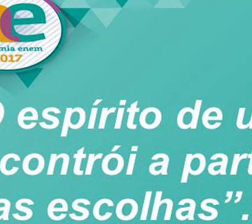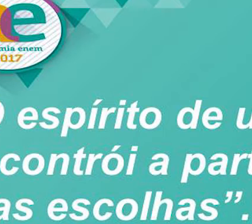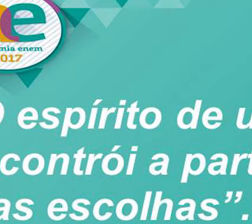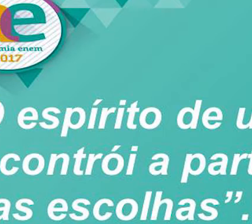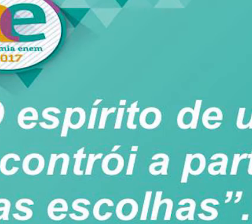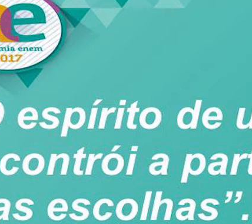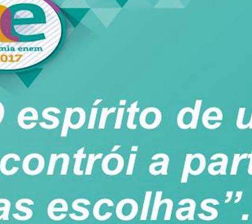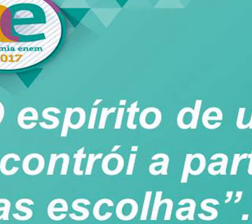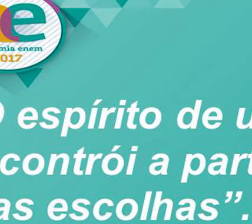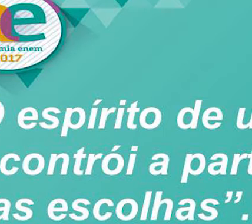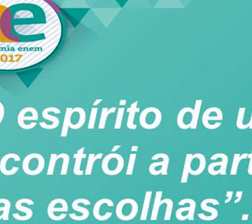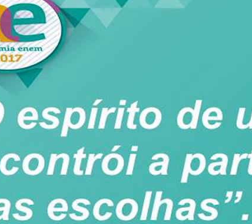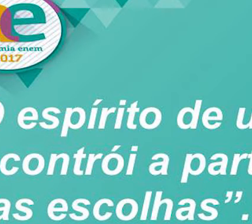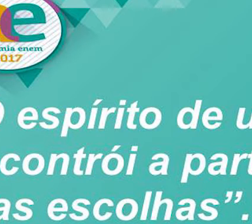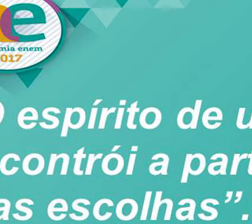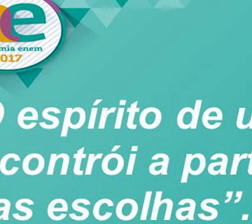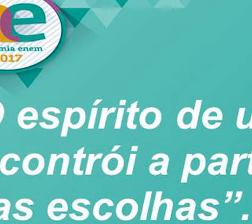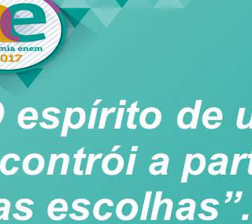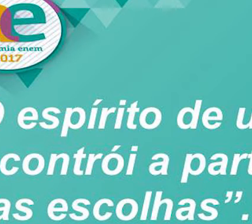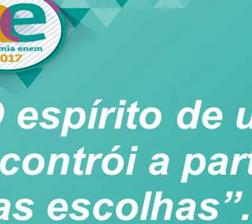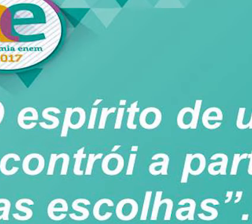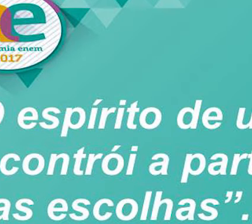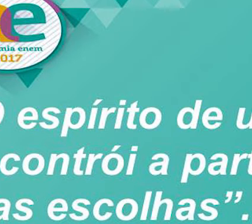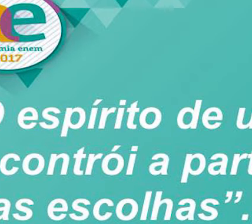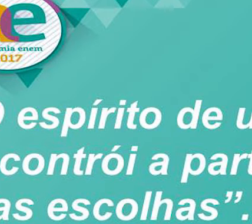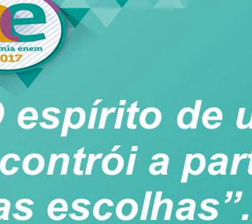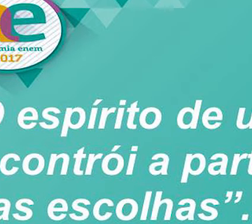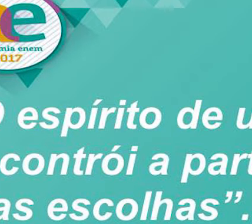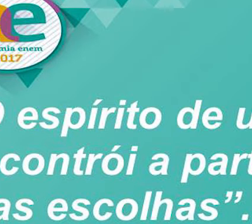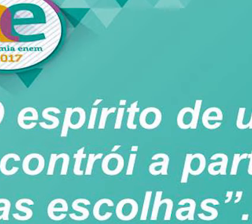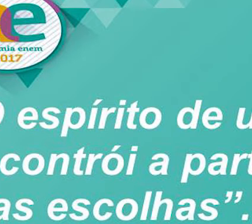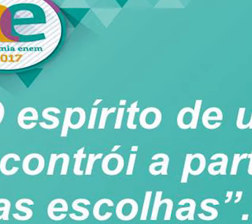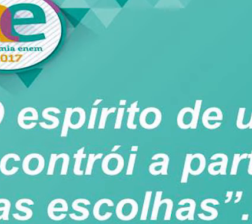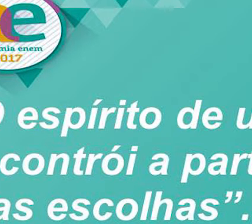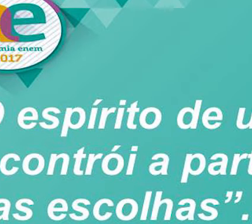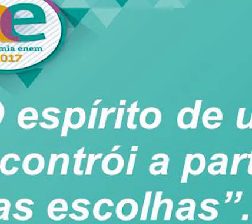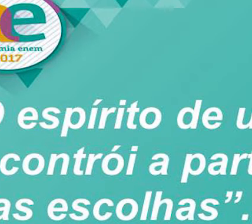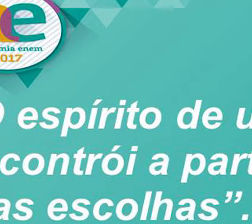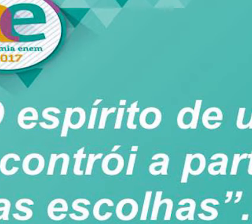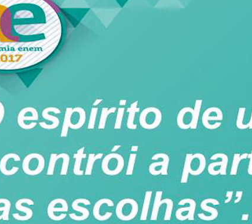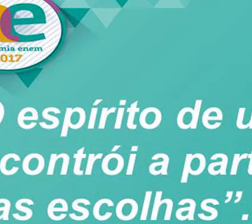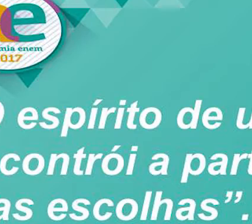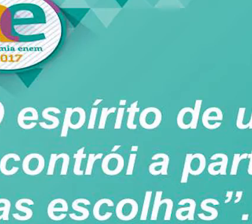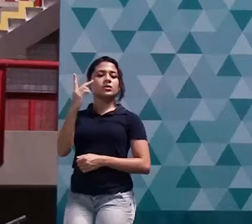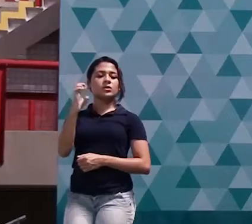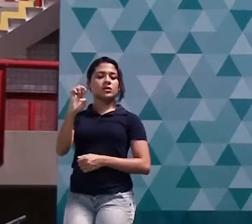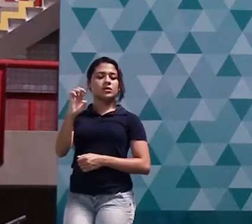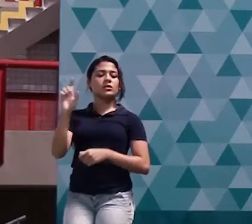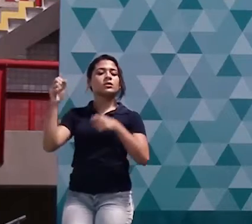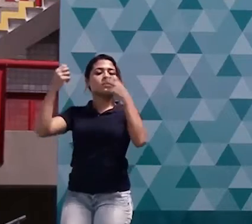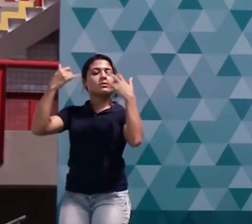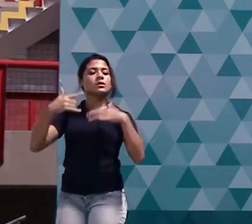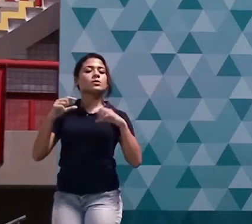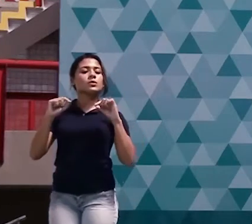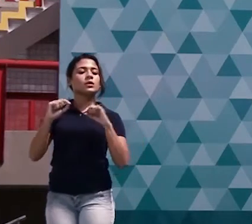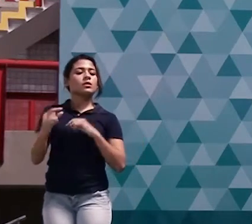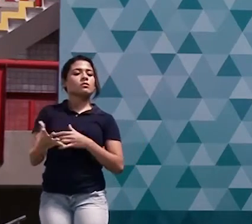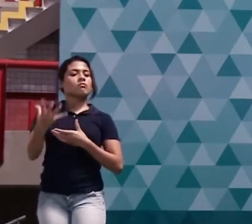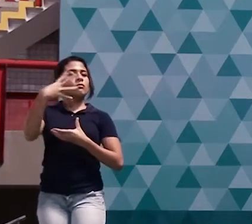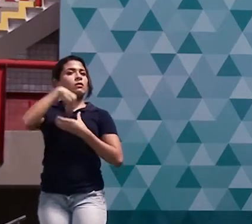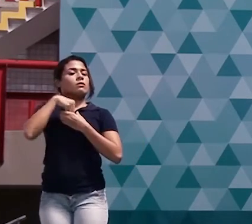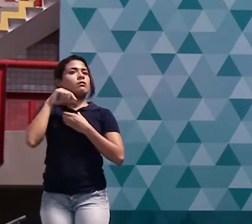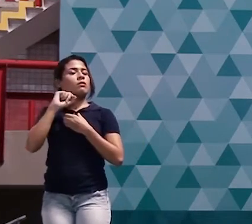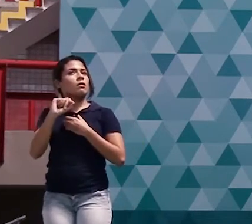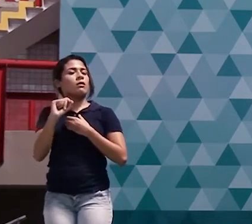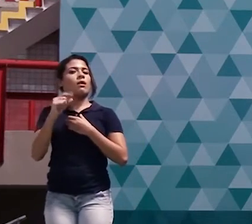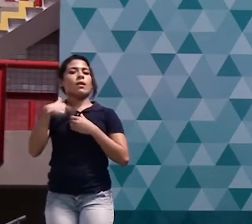é do Nietzsche, quando a gente tiver aula aqui de filosofia lá na frente, ó, o espírito de um homem se constrói a partir de suas escolhas. Eu resolvi